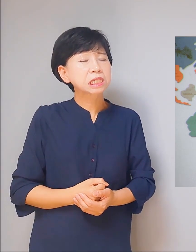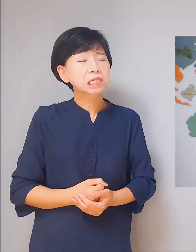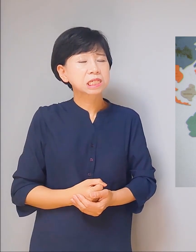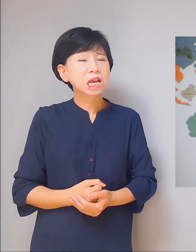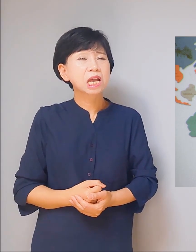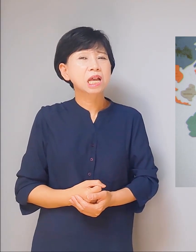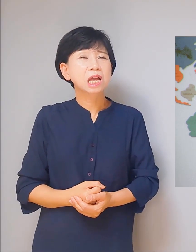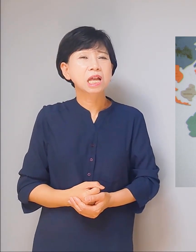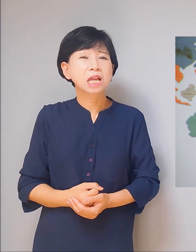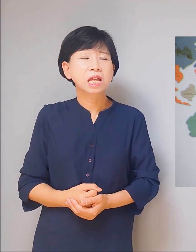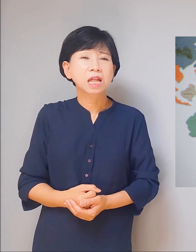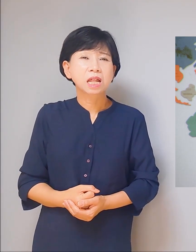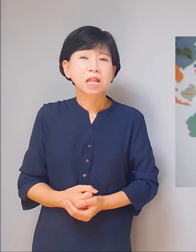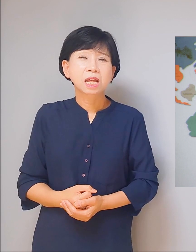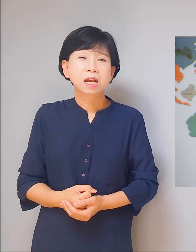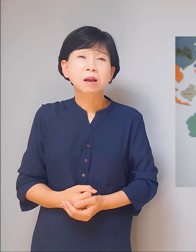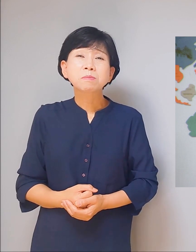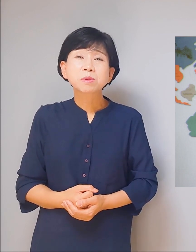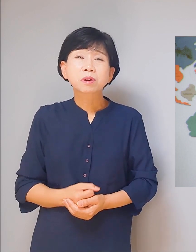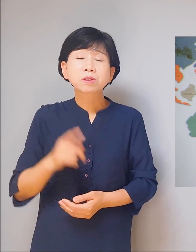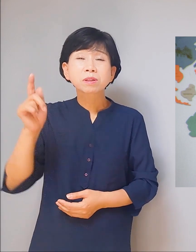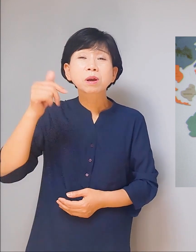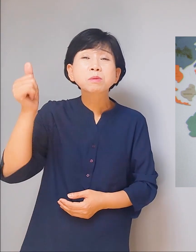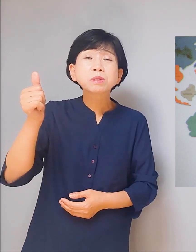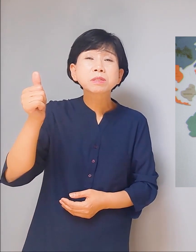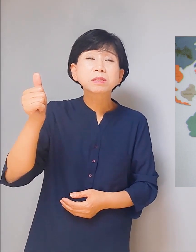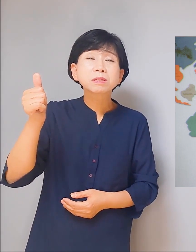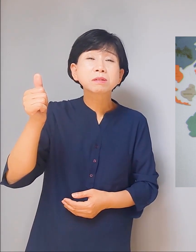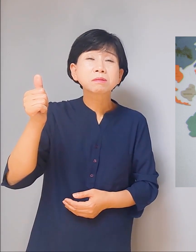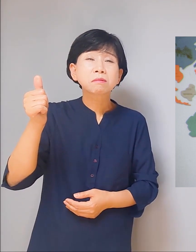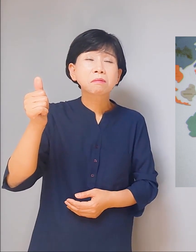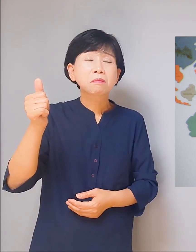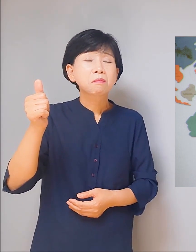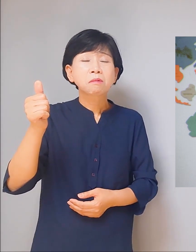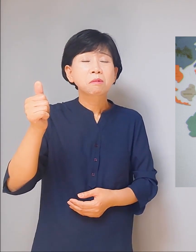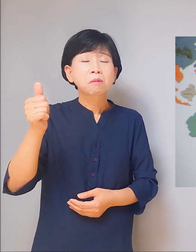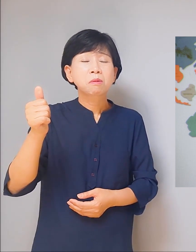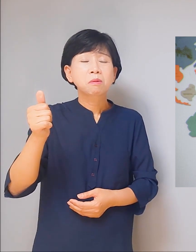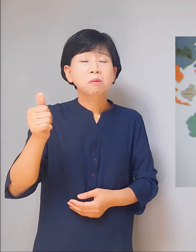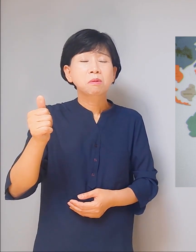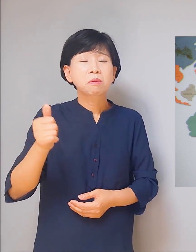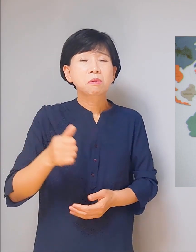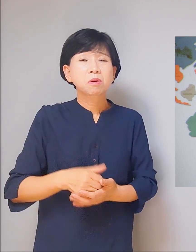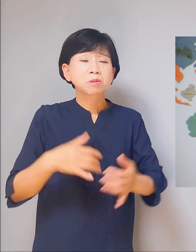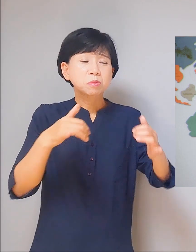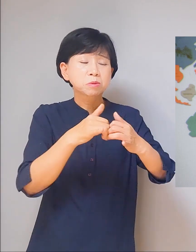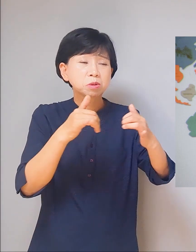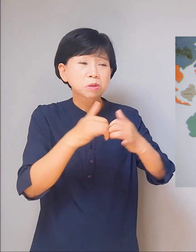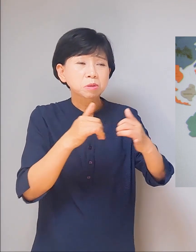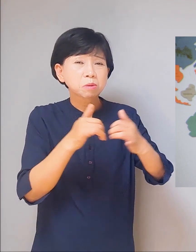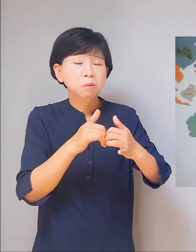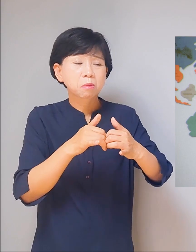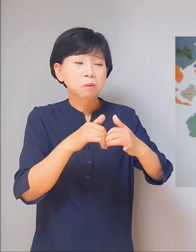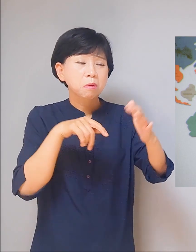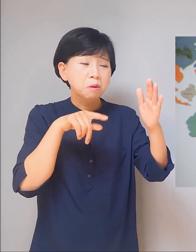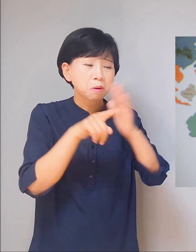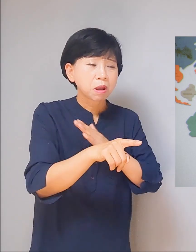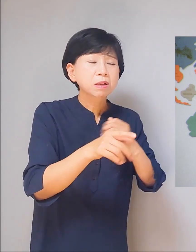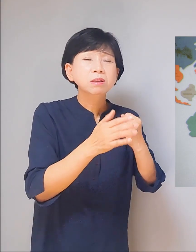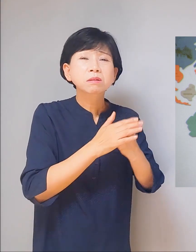보내세요? 이랬다면 다윗은 없습니다. 다윗이 전쟁터의 형들을 만나러